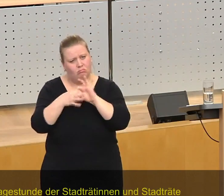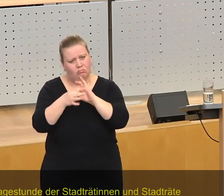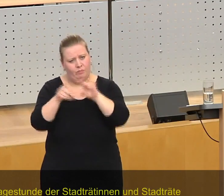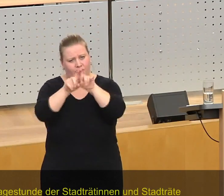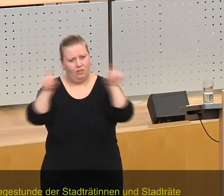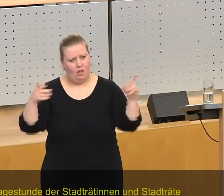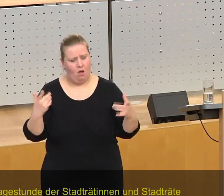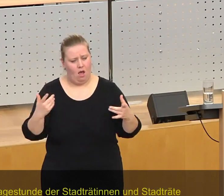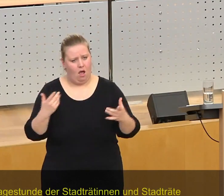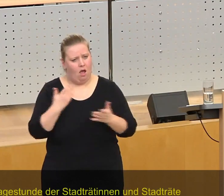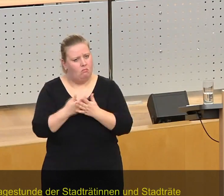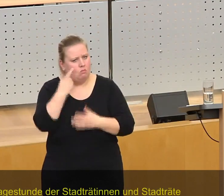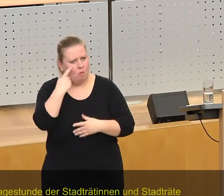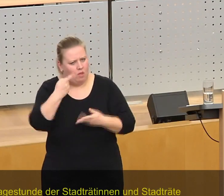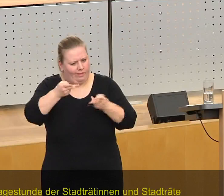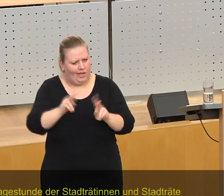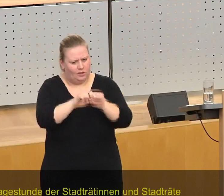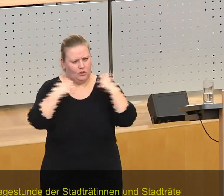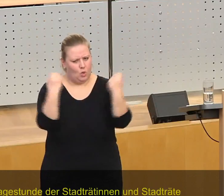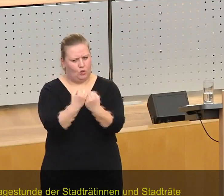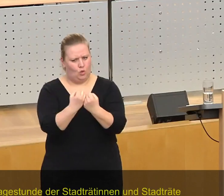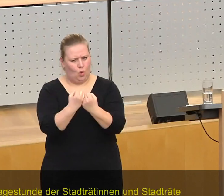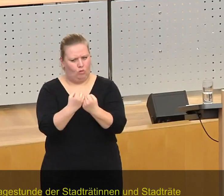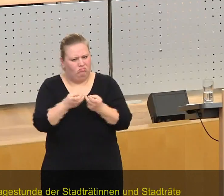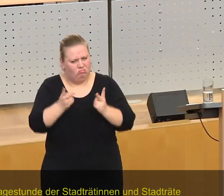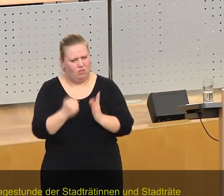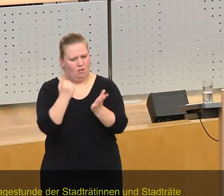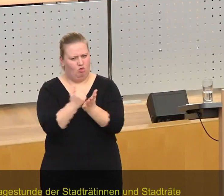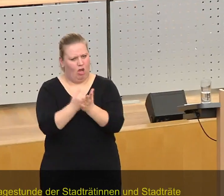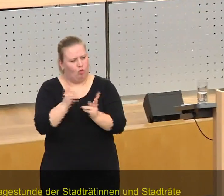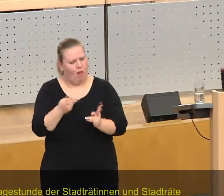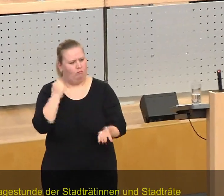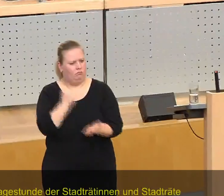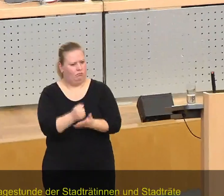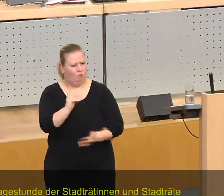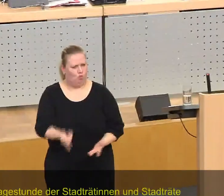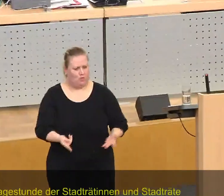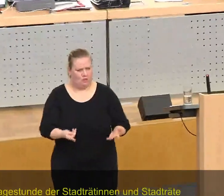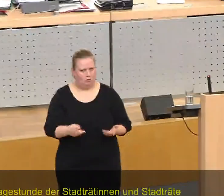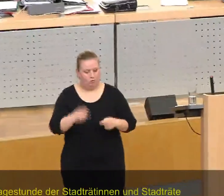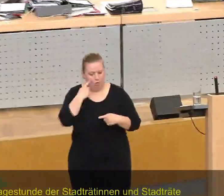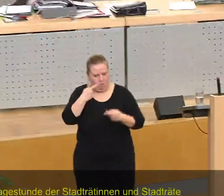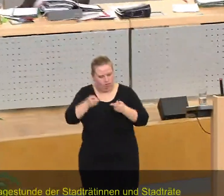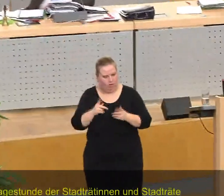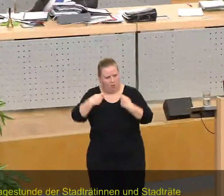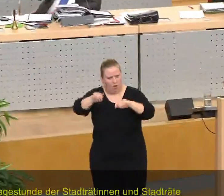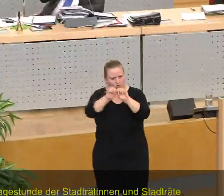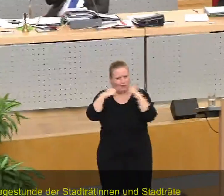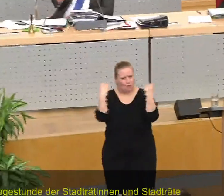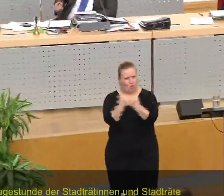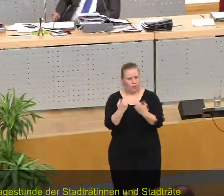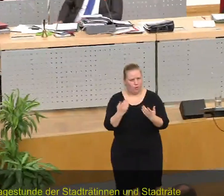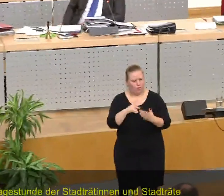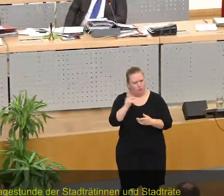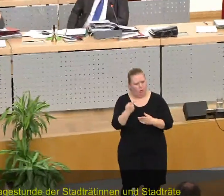dass aufgrund der derzeitigen Rechtslage eigentlich diese Bescheide zu genehmigen sind und aufgrund der derzeitigen städtebaulichen Situation